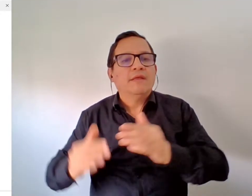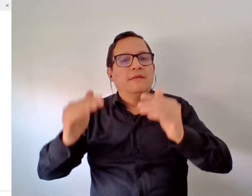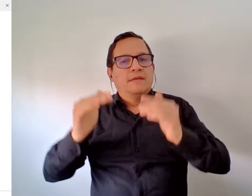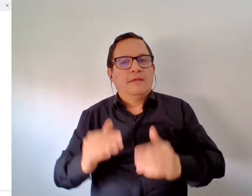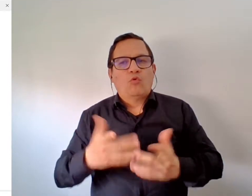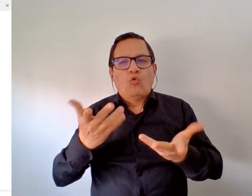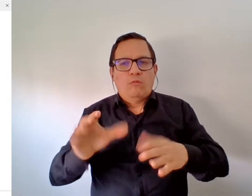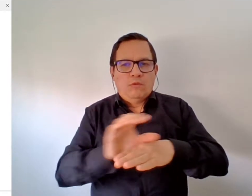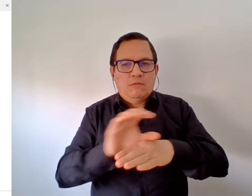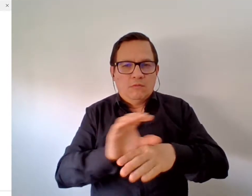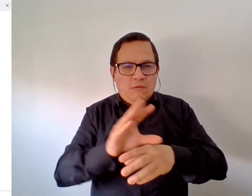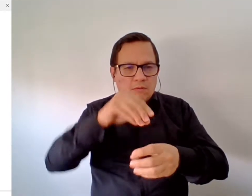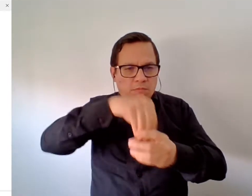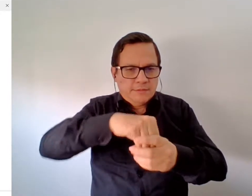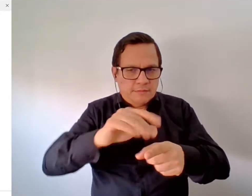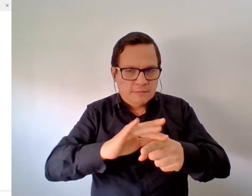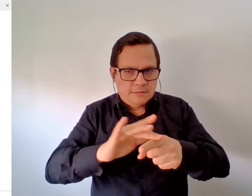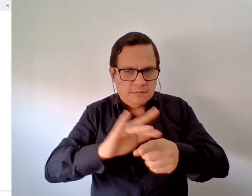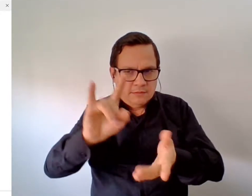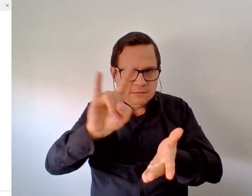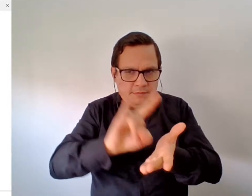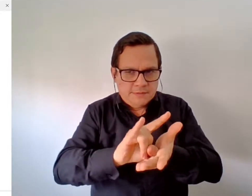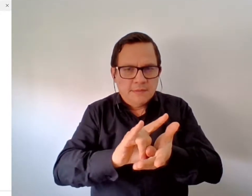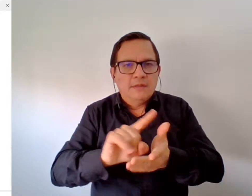Instalación de GNU/Linux.